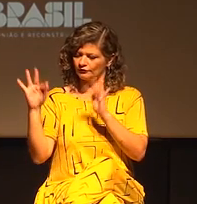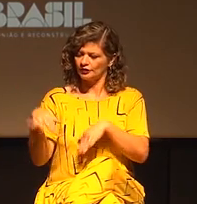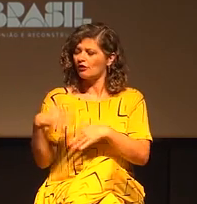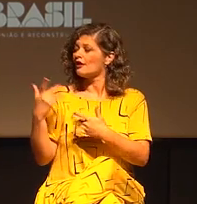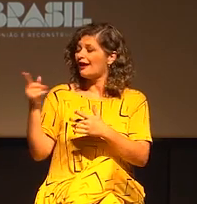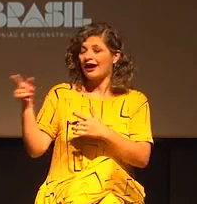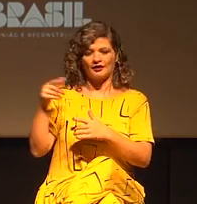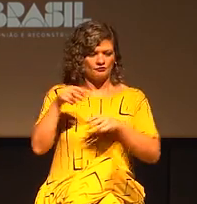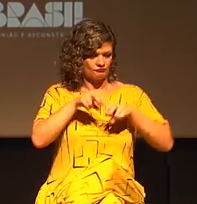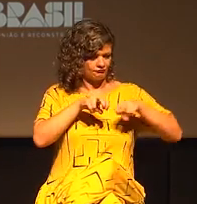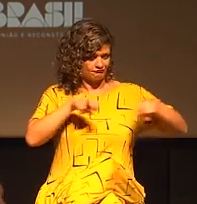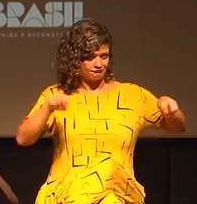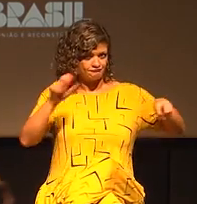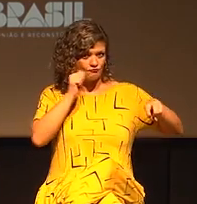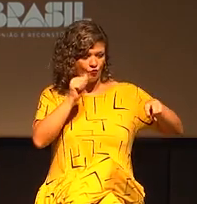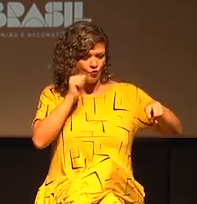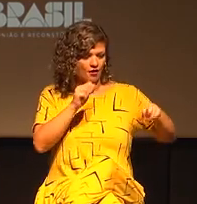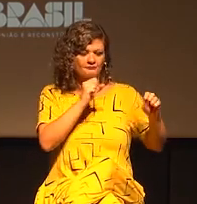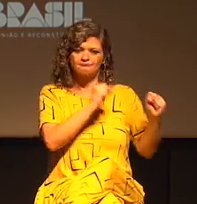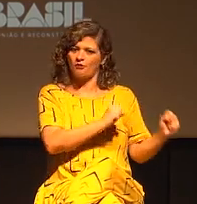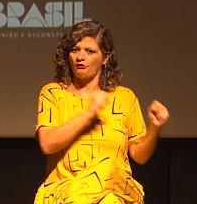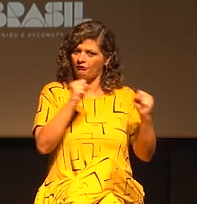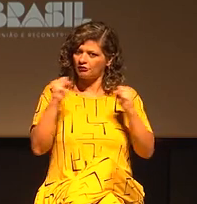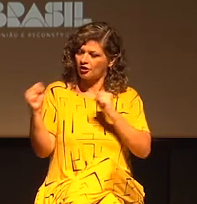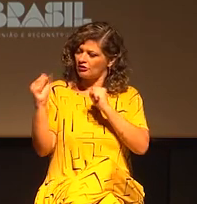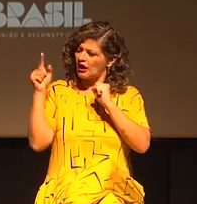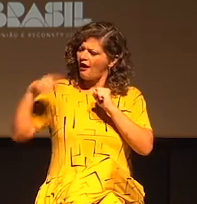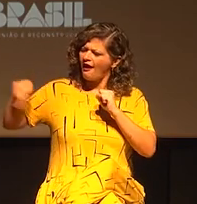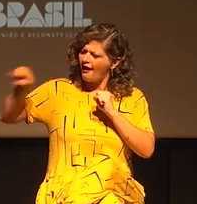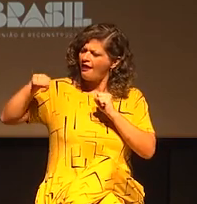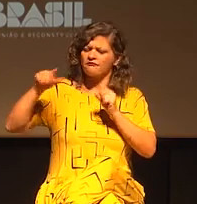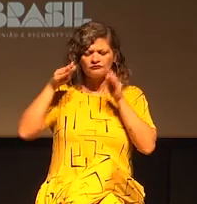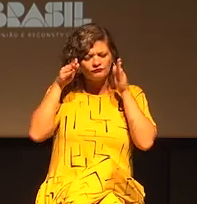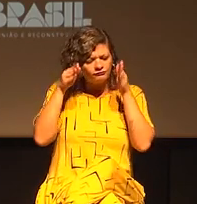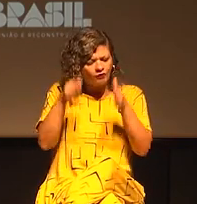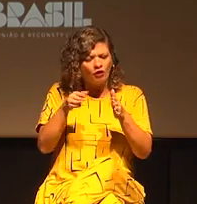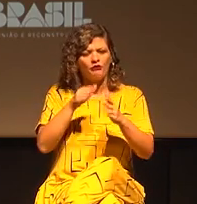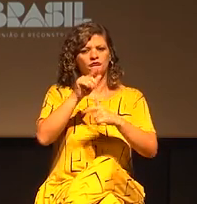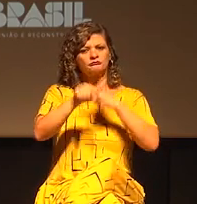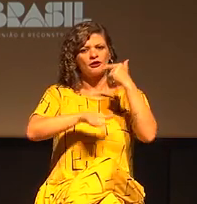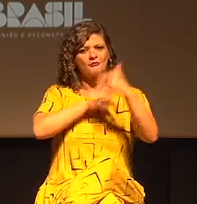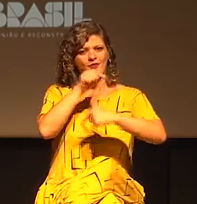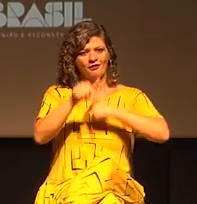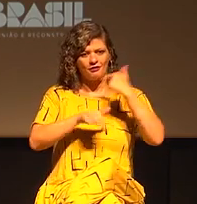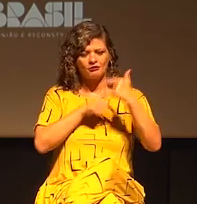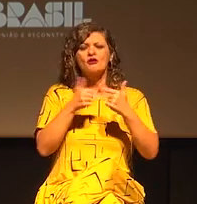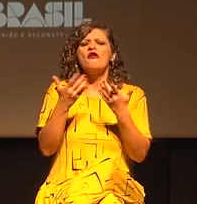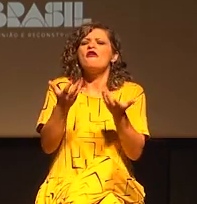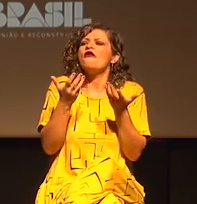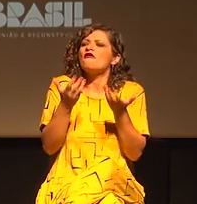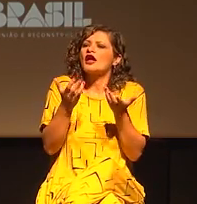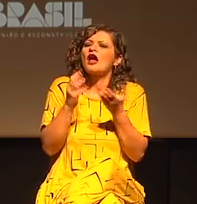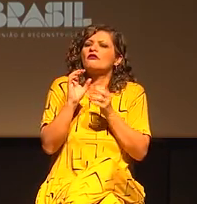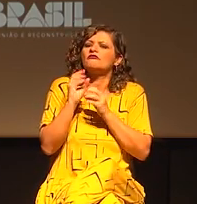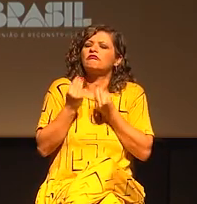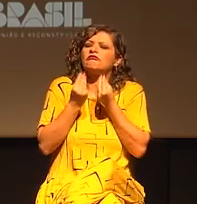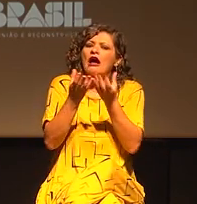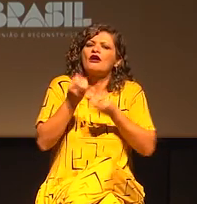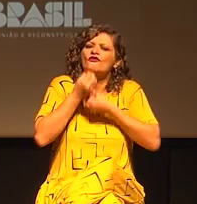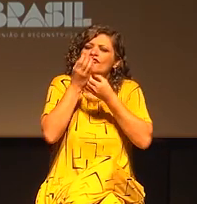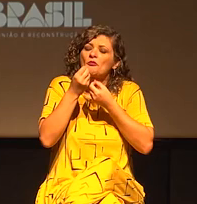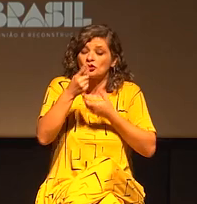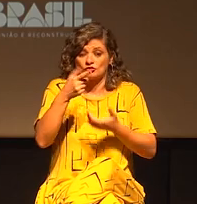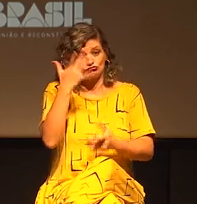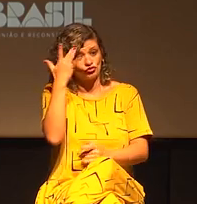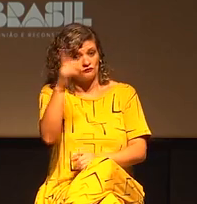aqui com mulheres muito potentes que tão dedicadas no seu trabalho né E aí eu queria trazer um pouco de alguns dados né não sei se